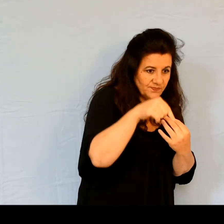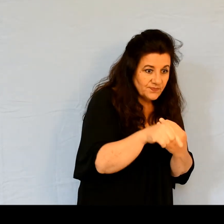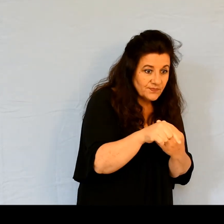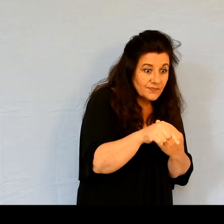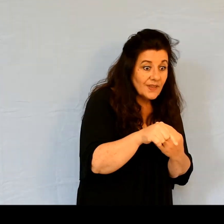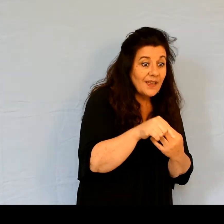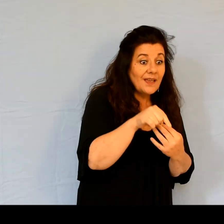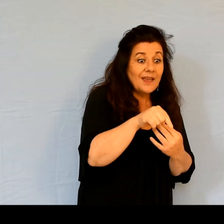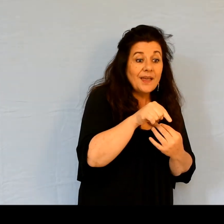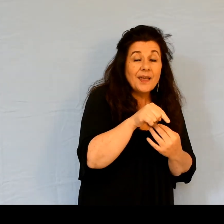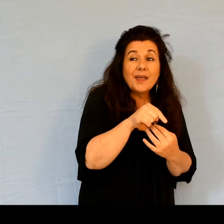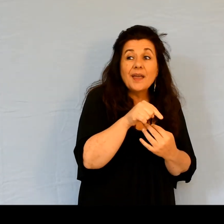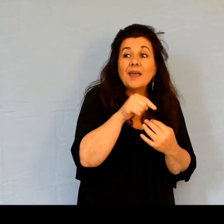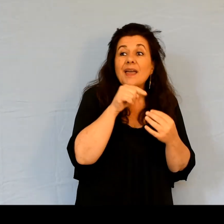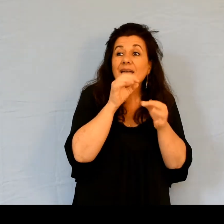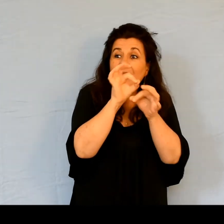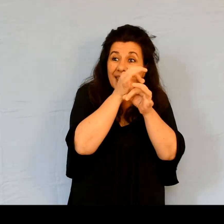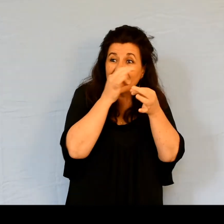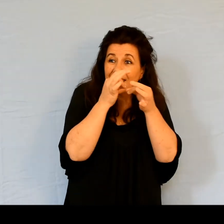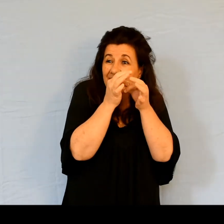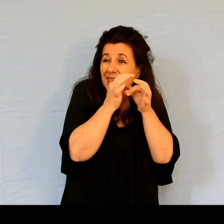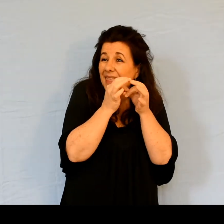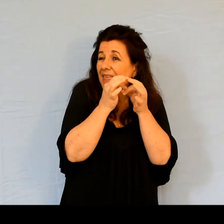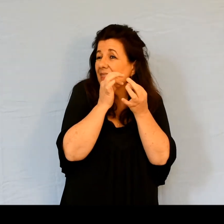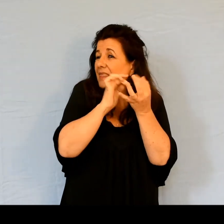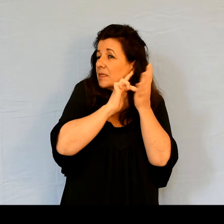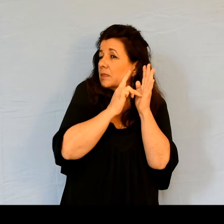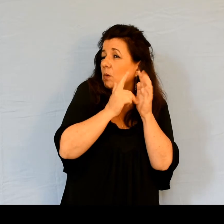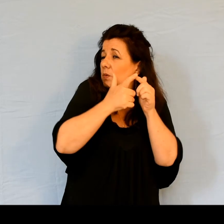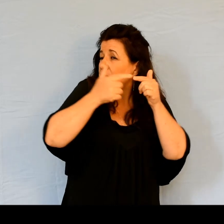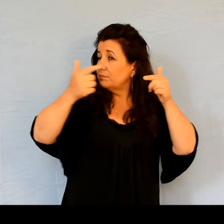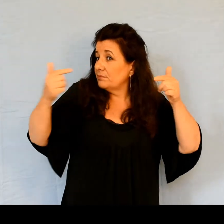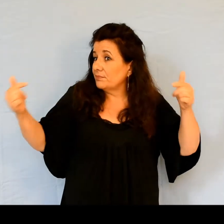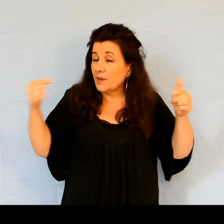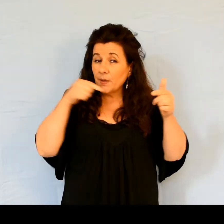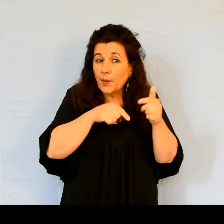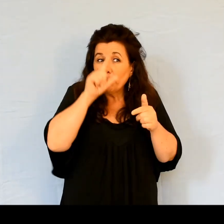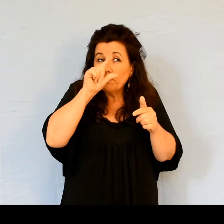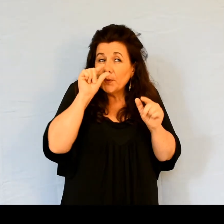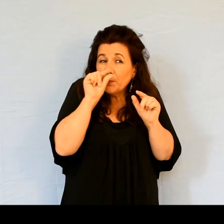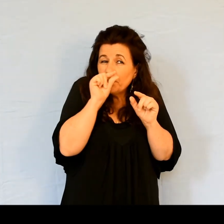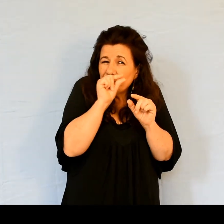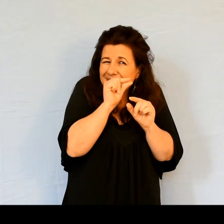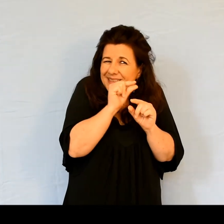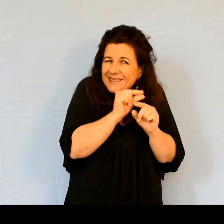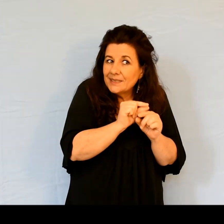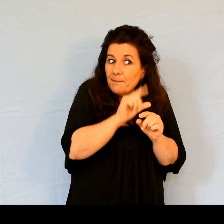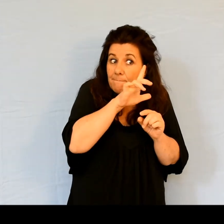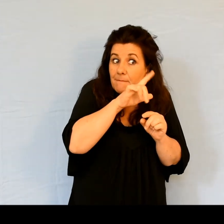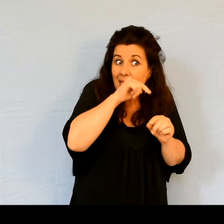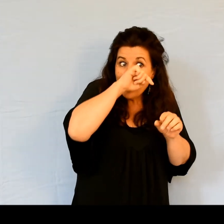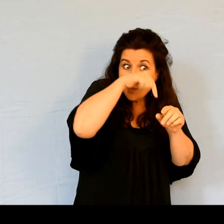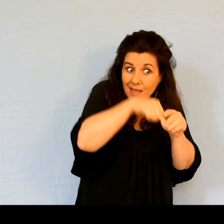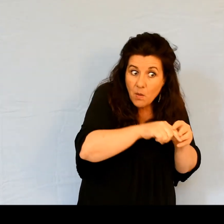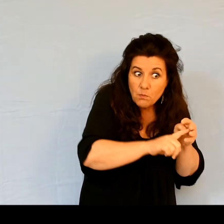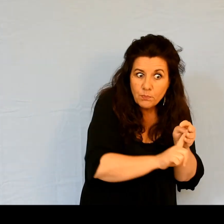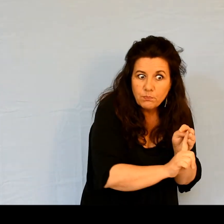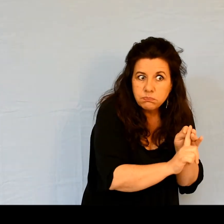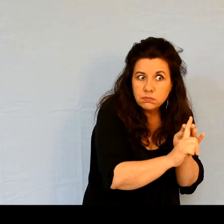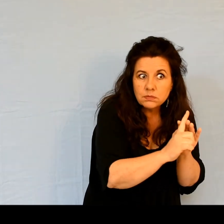C'est la plus petite de toutes les semences. Mais quand elle a poussé, elle dépasse les